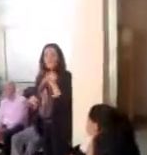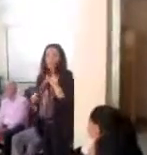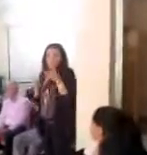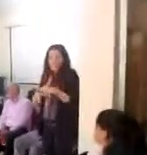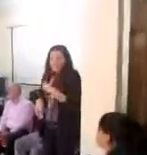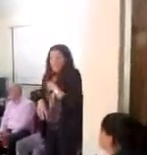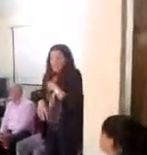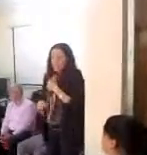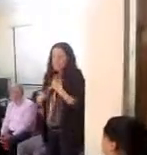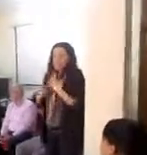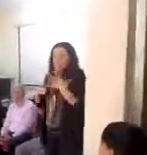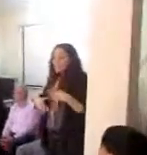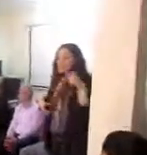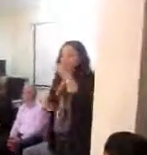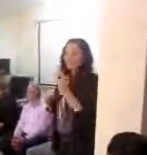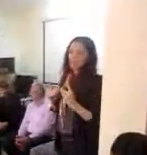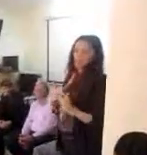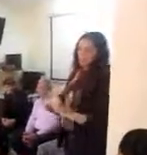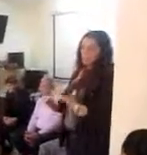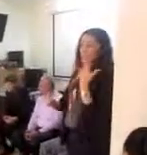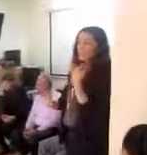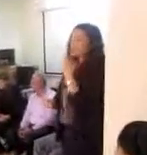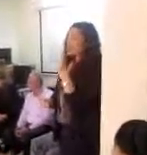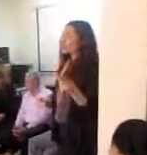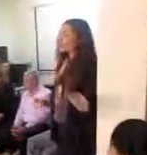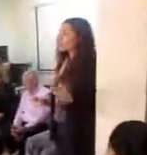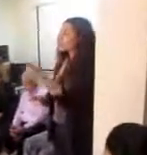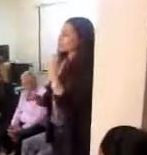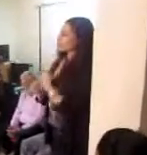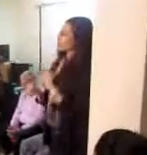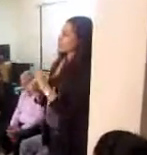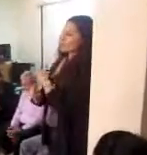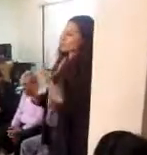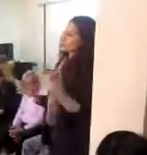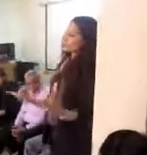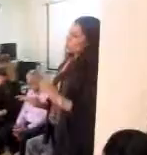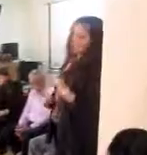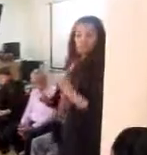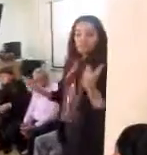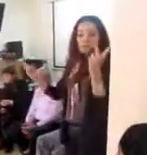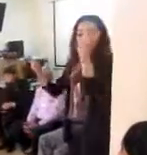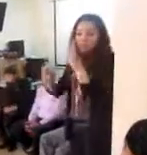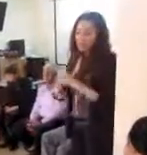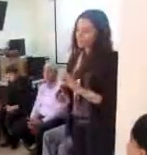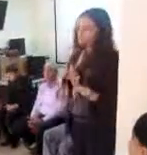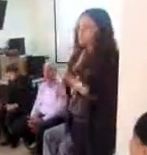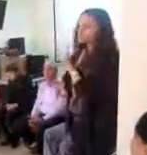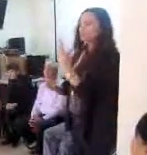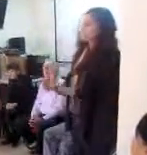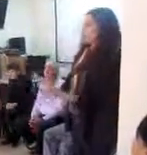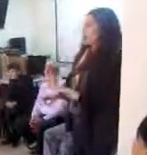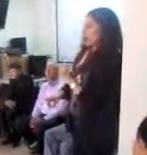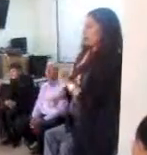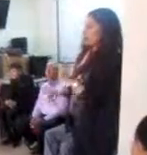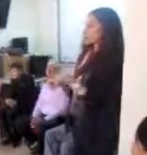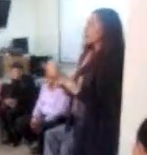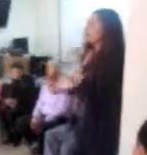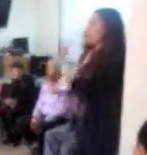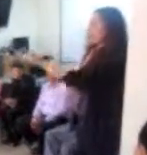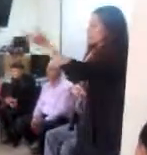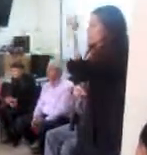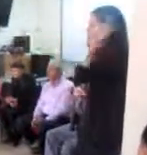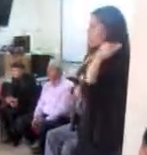فينا نوصل. انا بقول لكم انه اللي انتم عم تعملوه هو مش اشي هوين، ومش اشي مفهوم بالنظام، ومش اشي عادي. وزي ما حكى قبلي